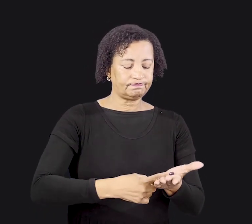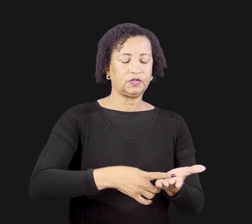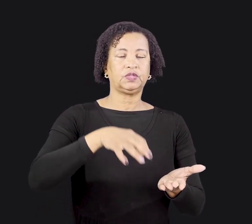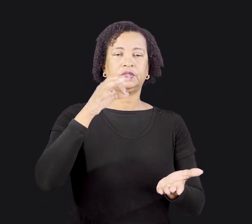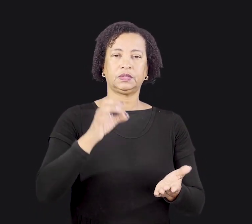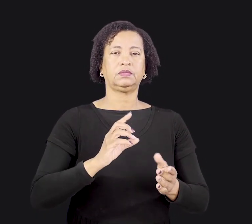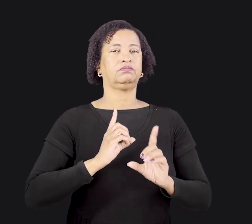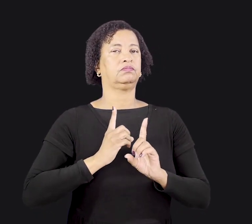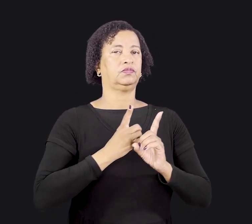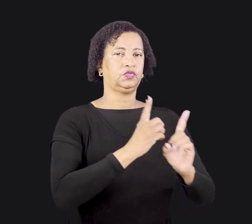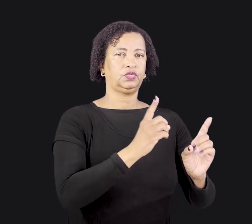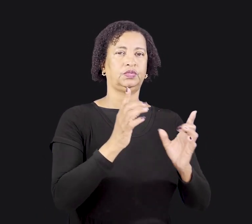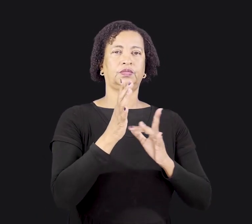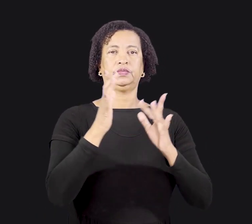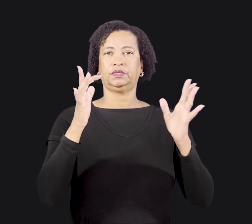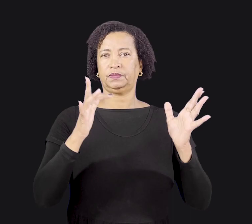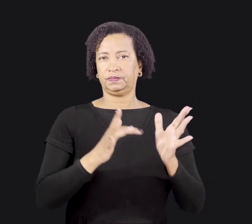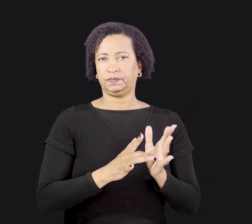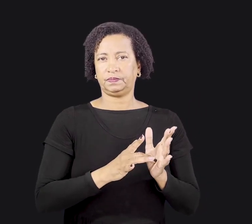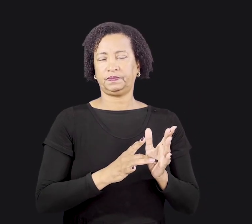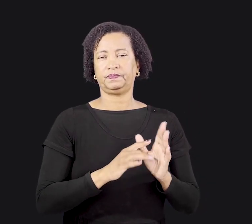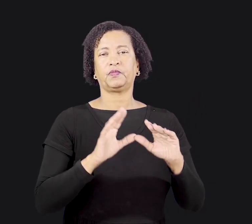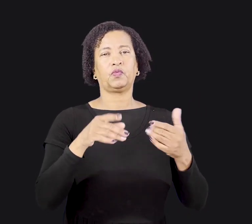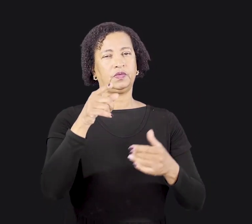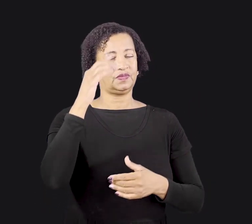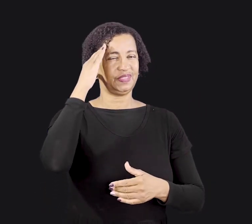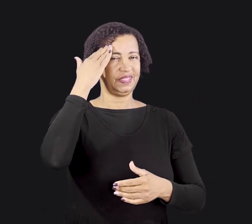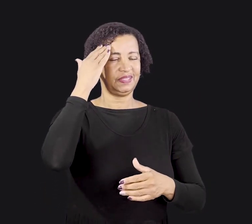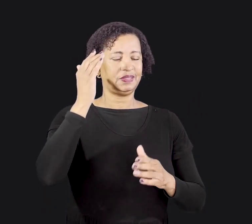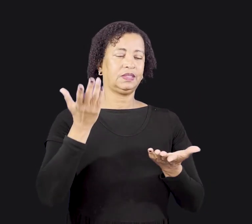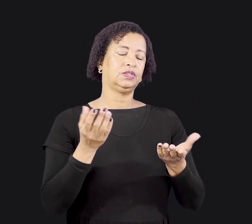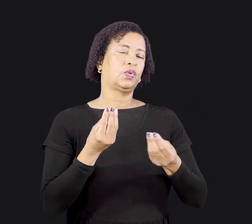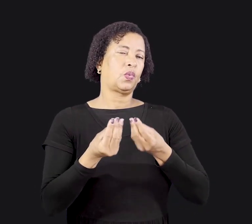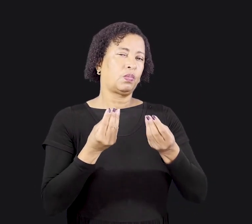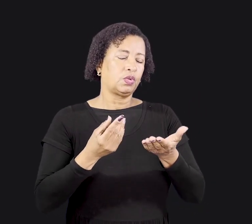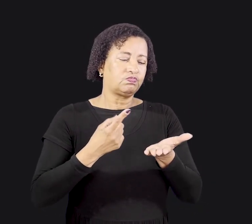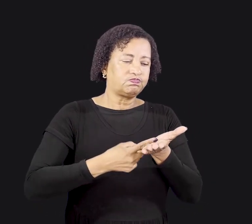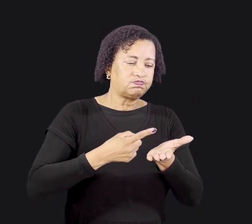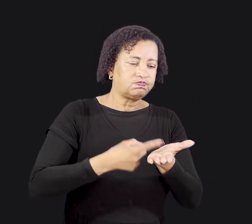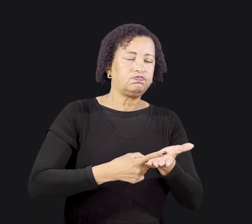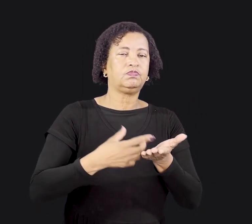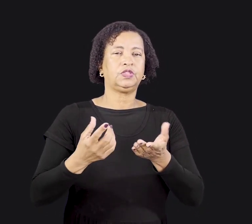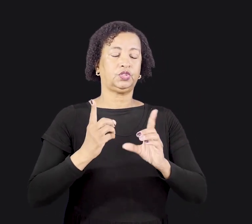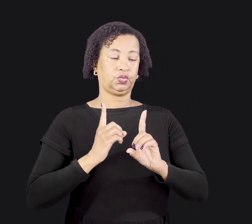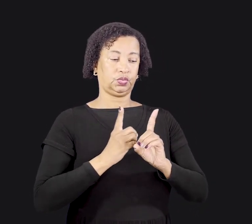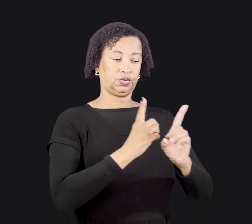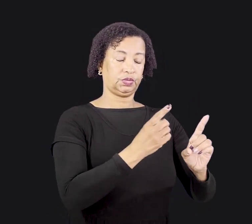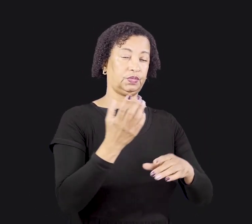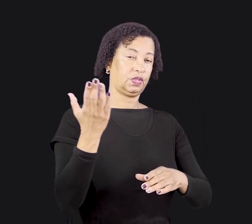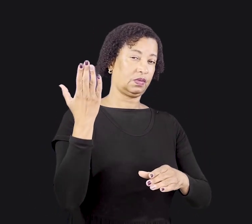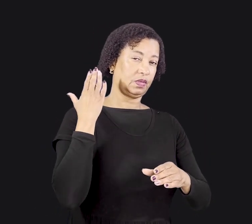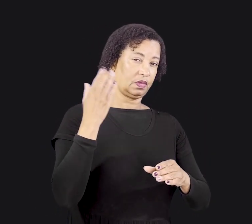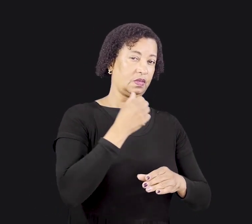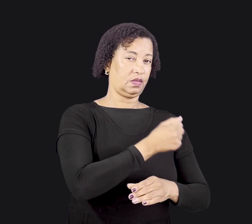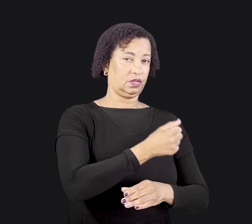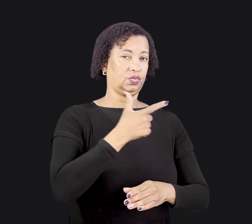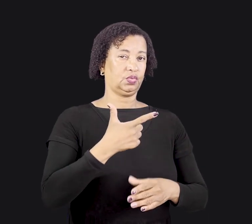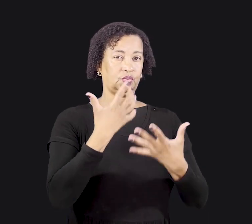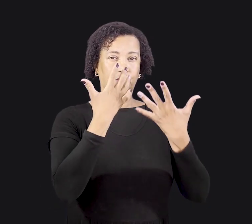discípulo de Jesus. Quando você entende o nível de comprometimento daqueles discípulos, principalmente dos 12 que aceitaram o